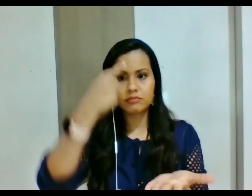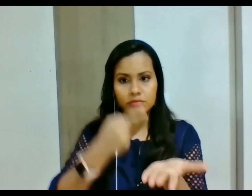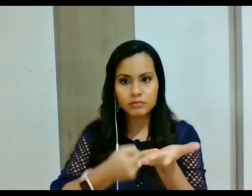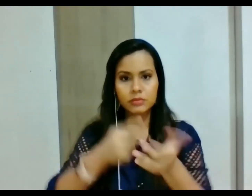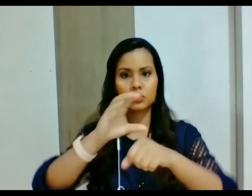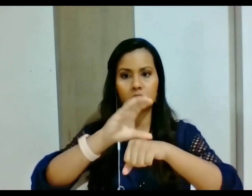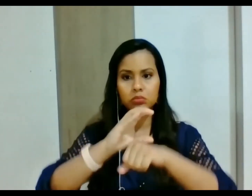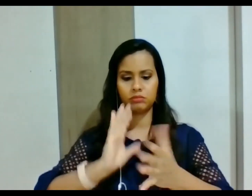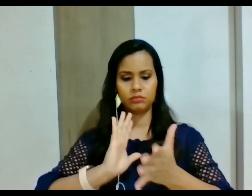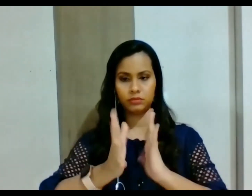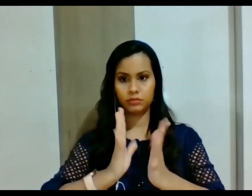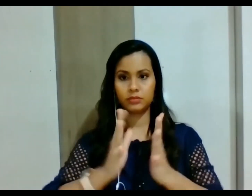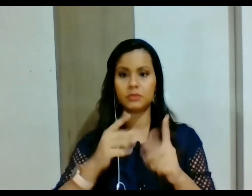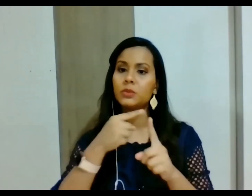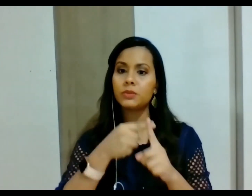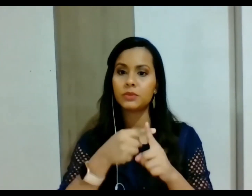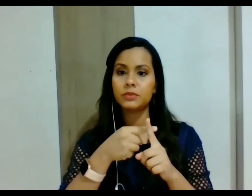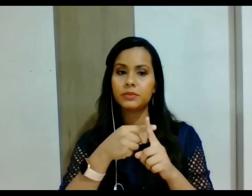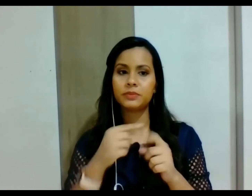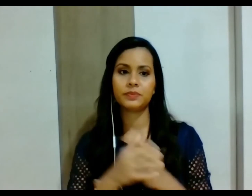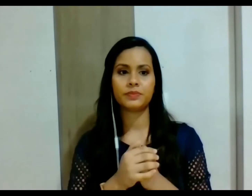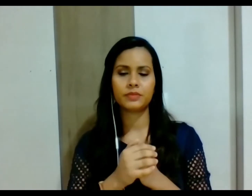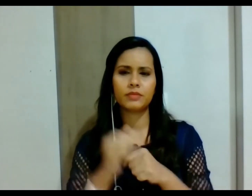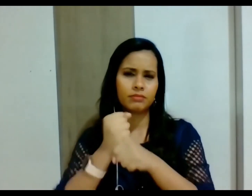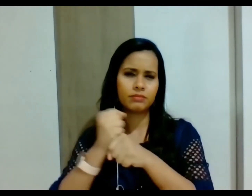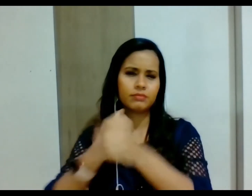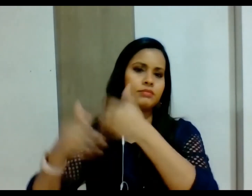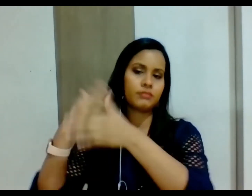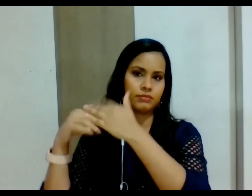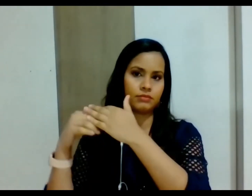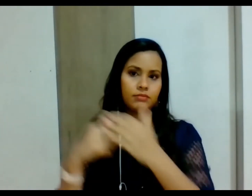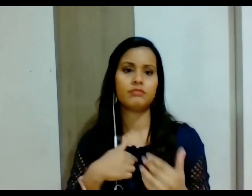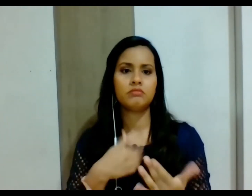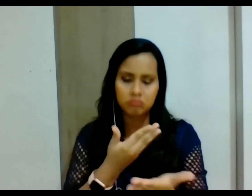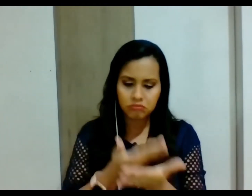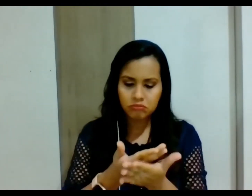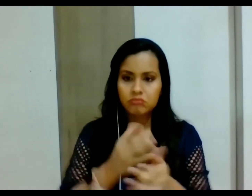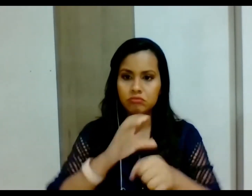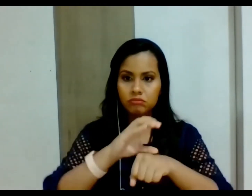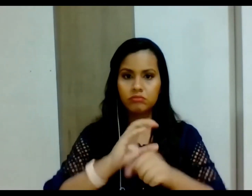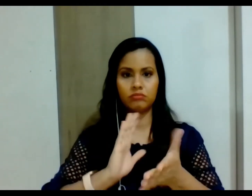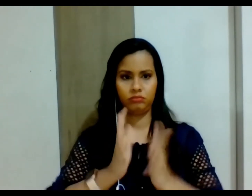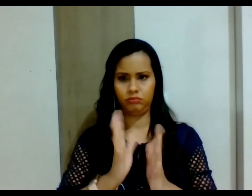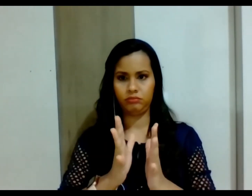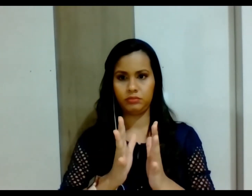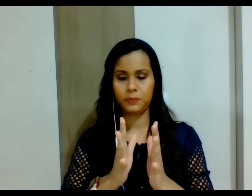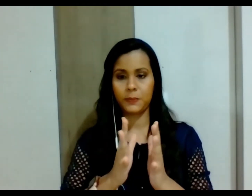Hoje eu vou explicar por que eu decidi fazer o curso de Libras. Uns anos atrás, eu já havia feito um